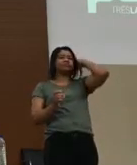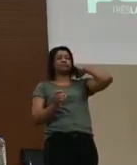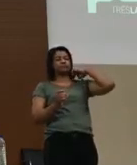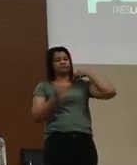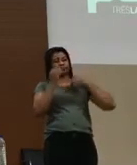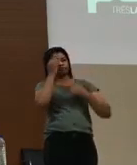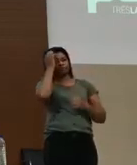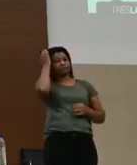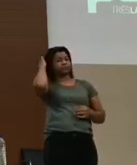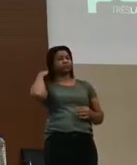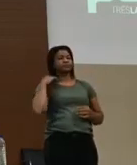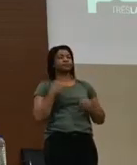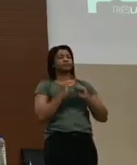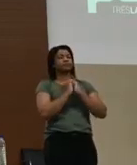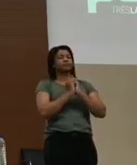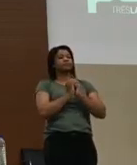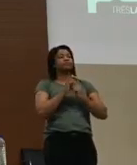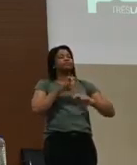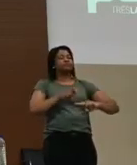sentar.